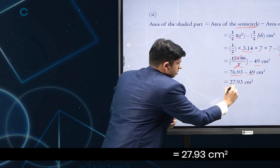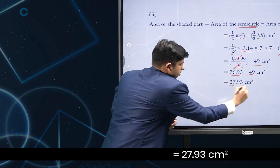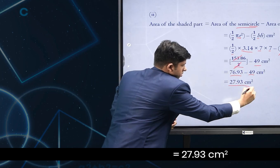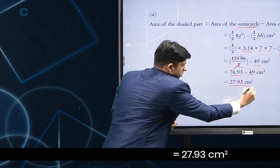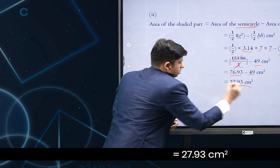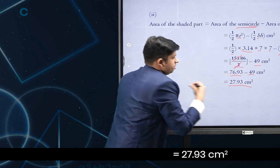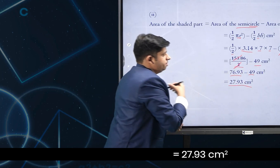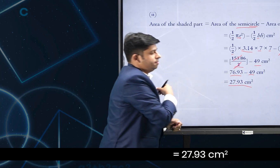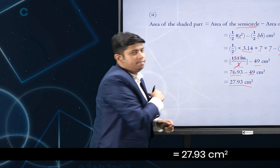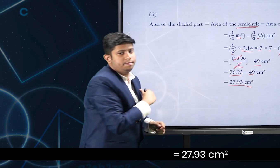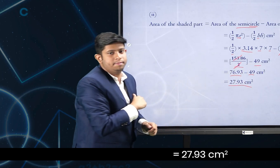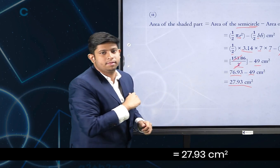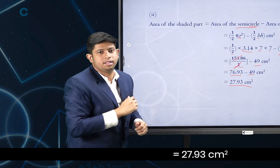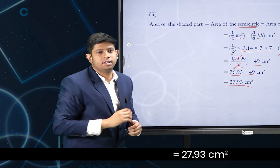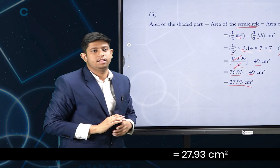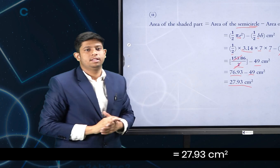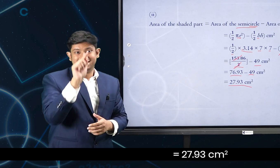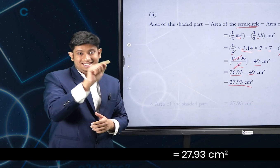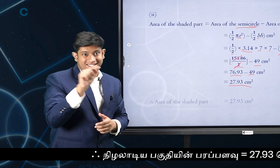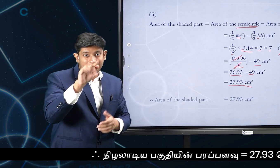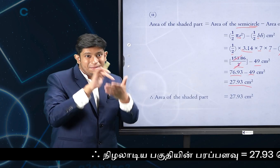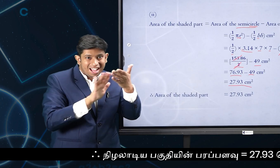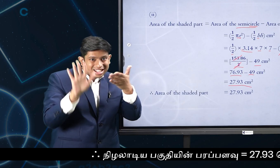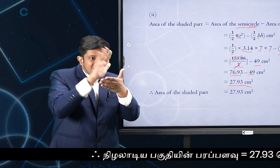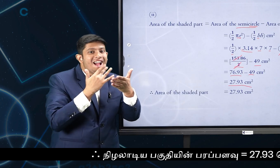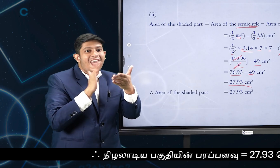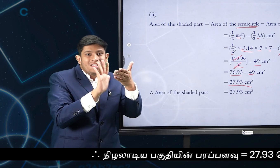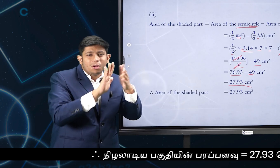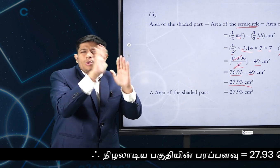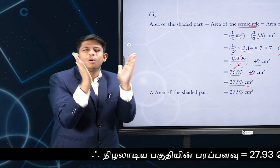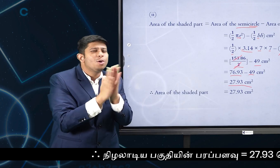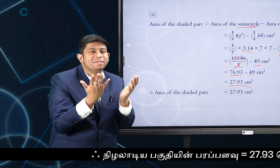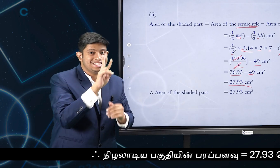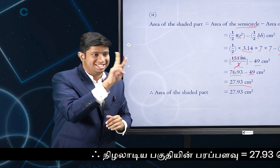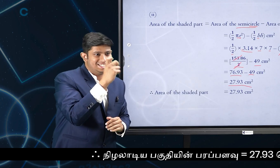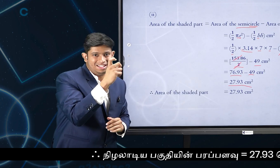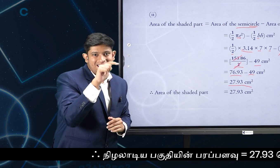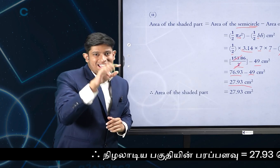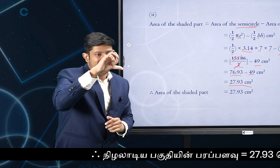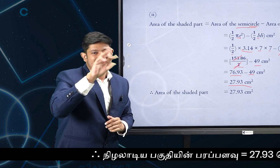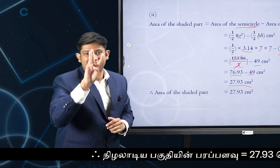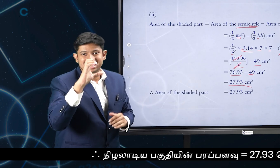27.93 சென்டிமீட்டர் மேலிலக்கு 2. எனவே நிழலாடிய பகுதியின் பரப்பளவு ஈடு